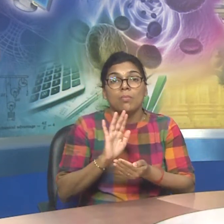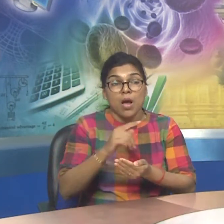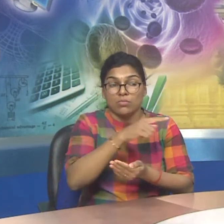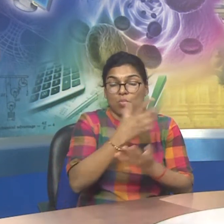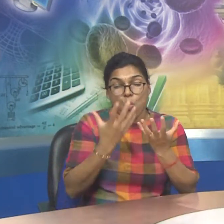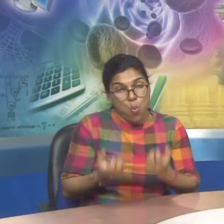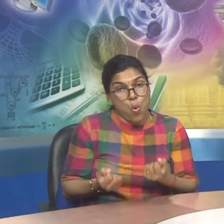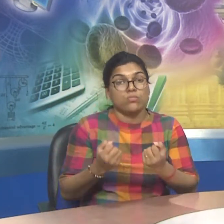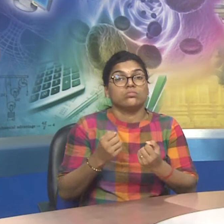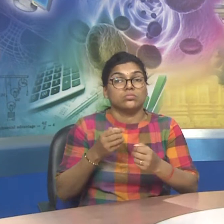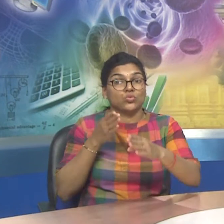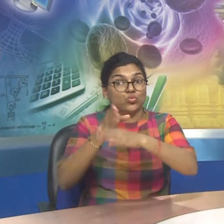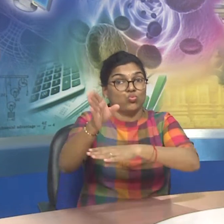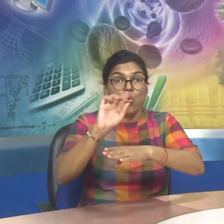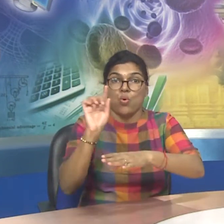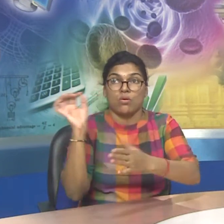So, it is something very important